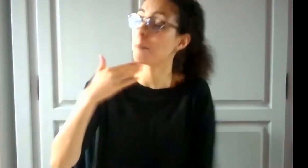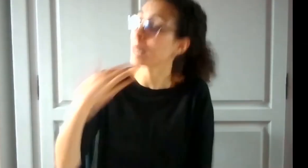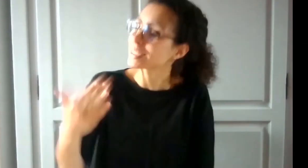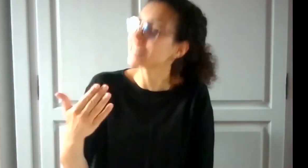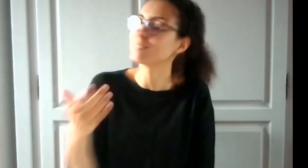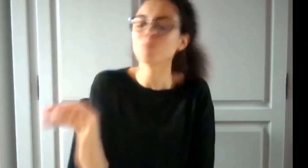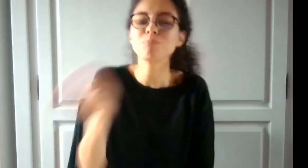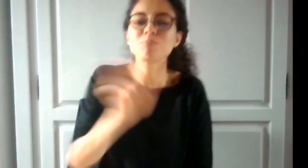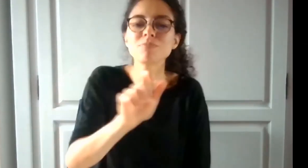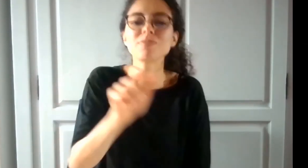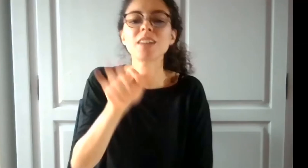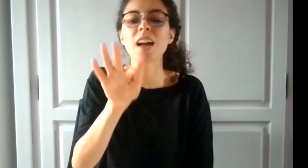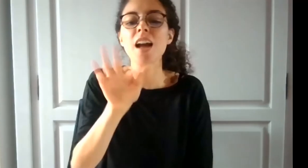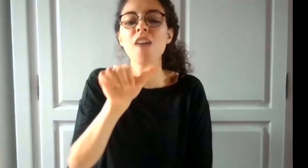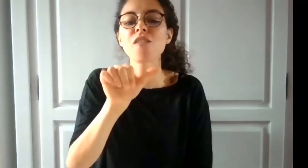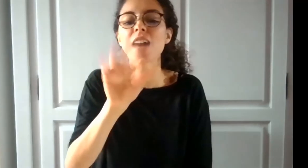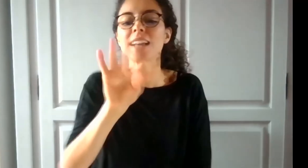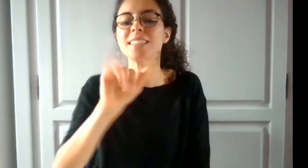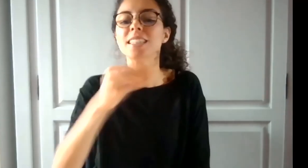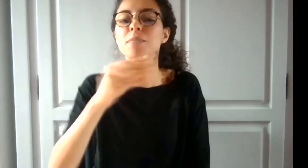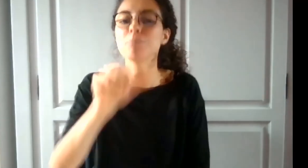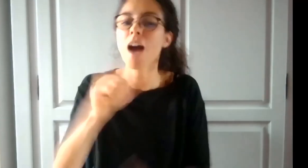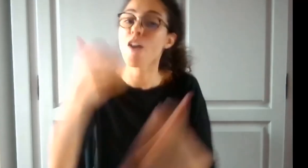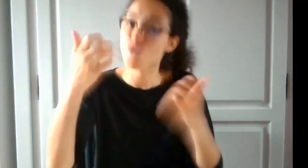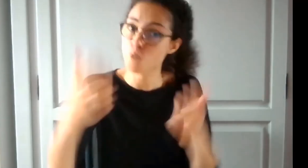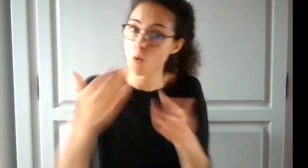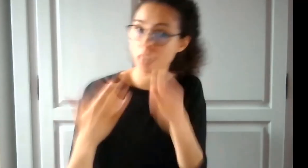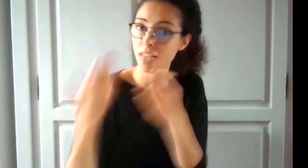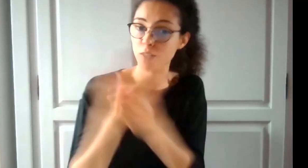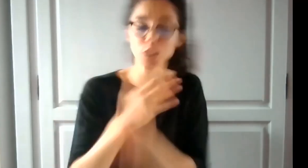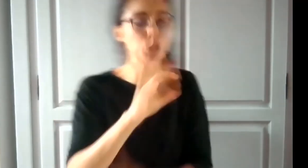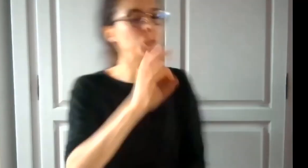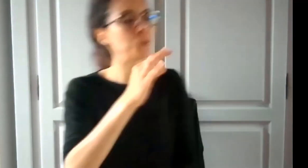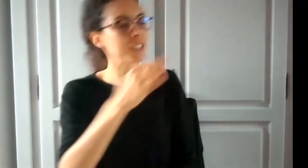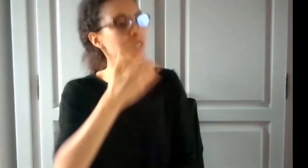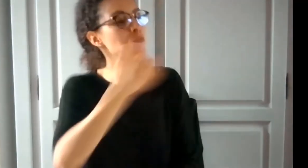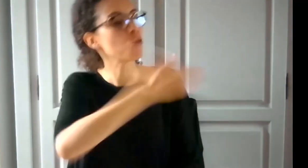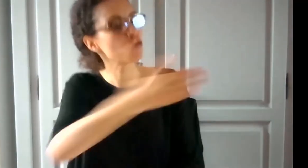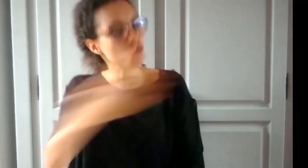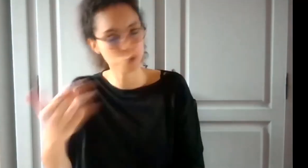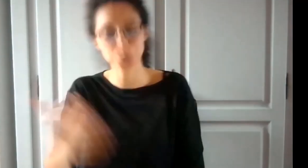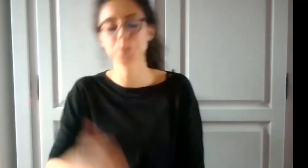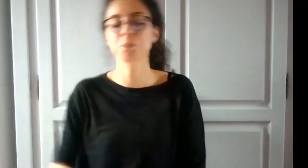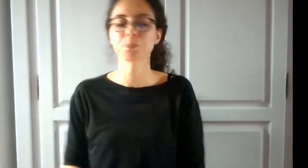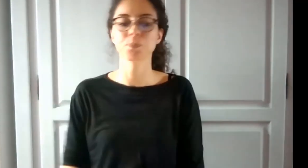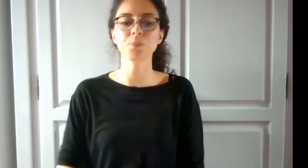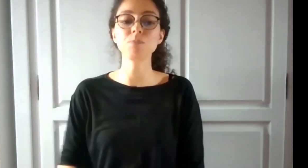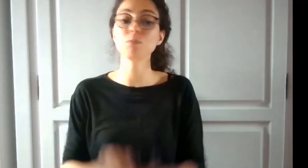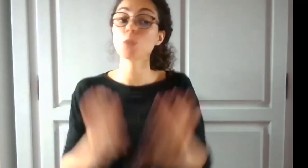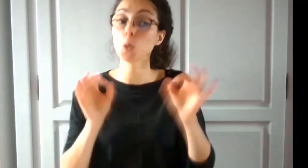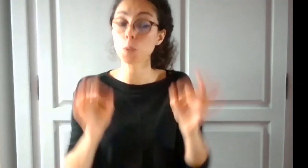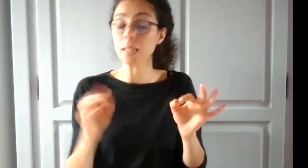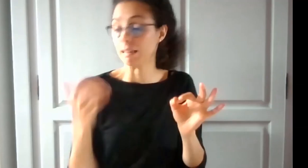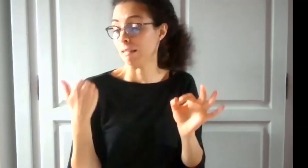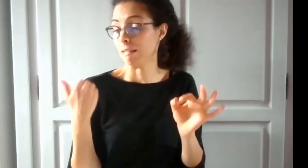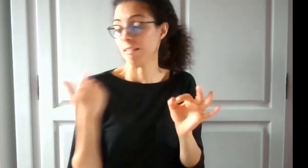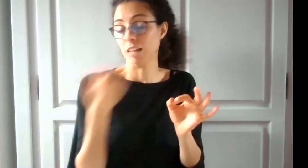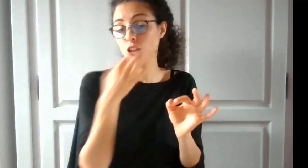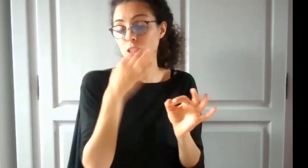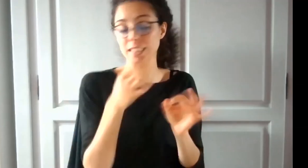que vous vouliez prendre la parole ? Oui, bonjour à tous. Bonjour Véronique. Oui, comme je l'ai indiqué